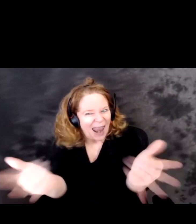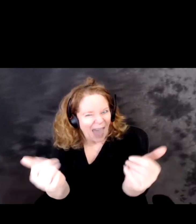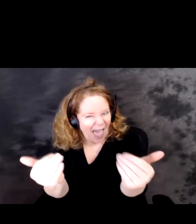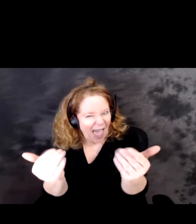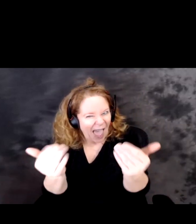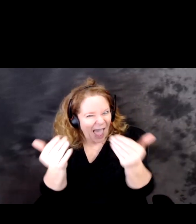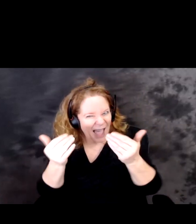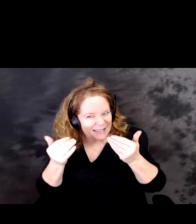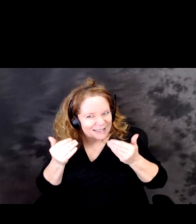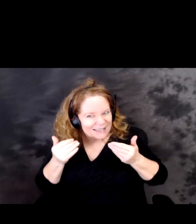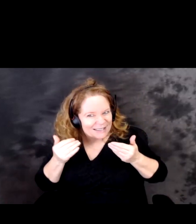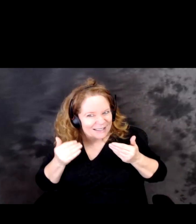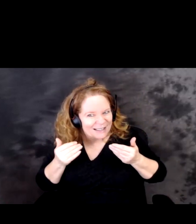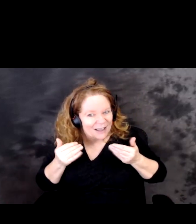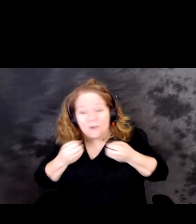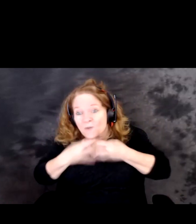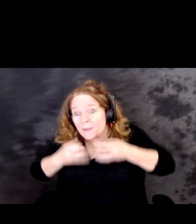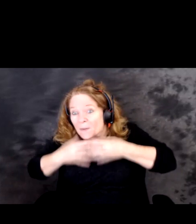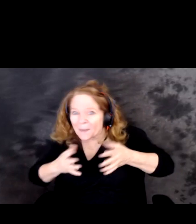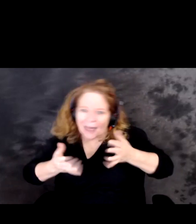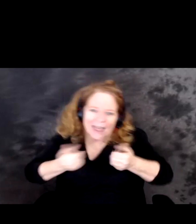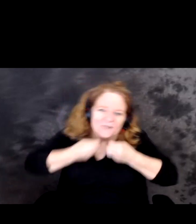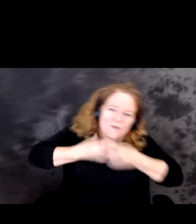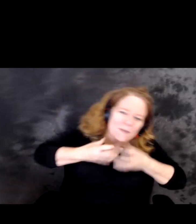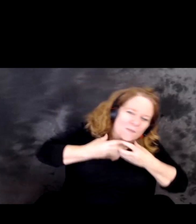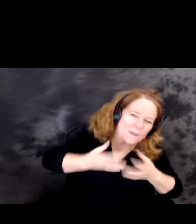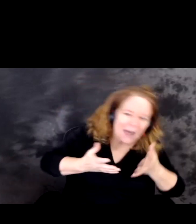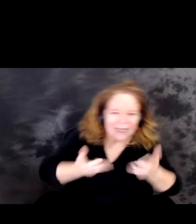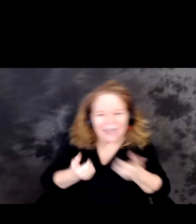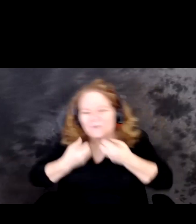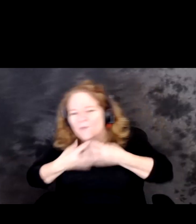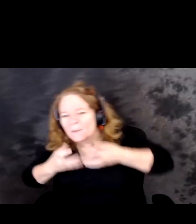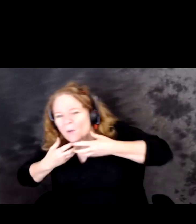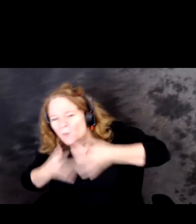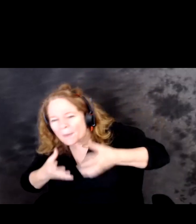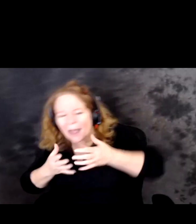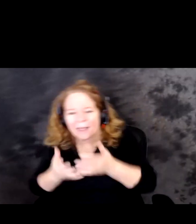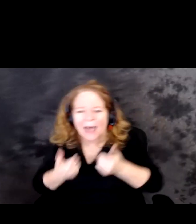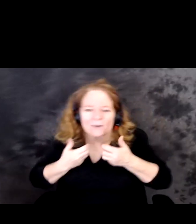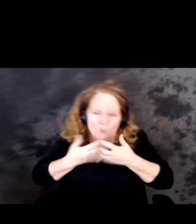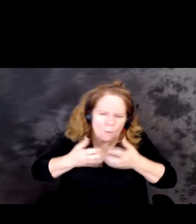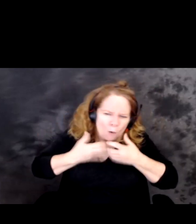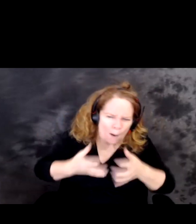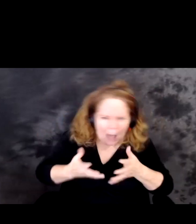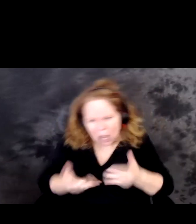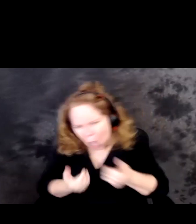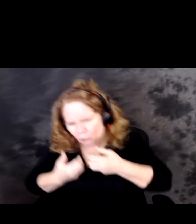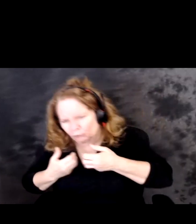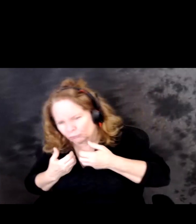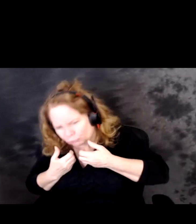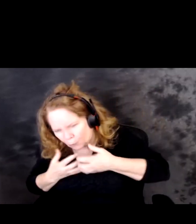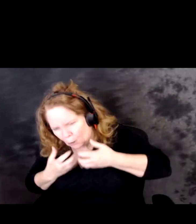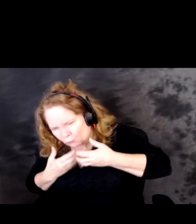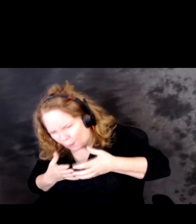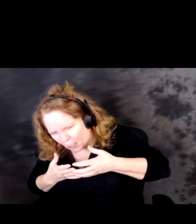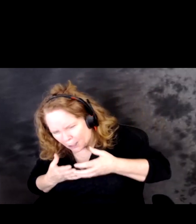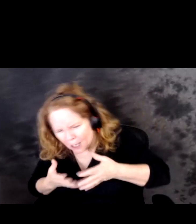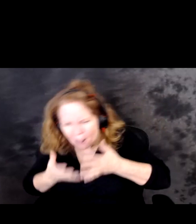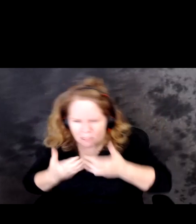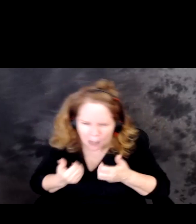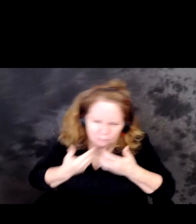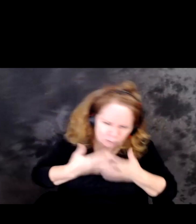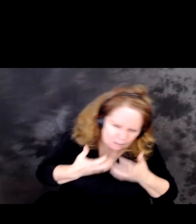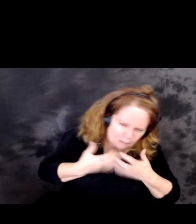más. Vamos, ribbit, ribbit, vamos con un ribbit, ribbit, vamos con un ribbit, ribbit, vamos con un